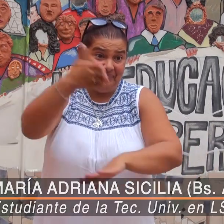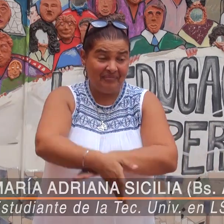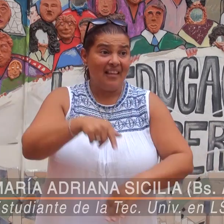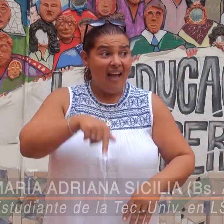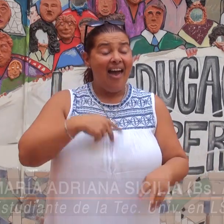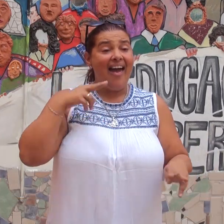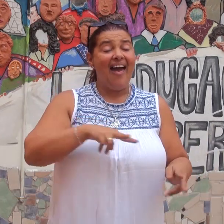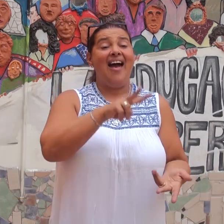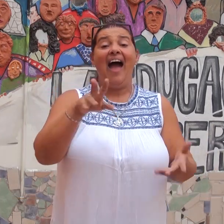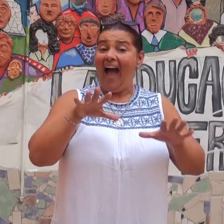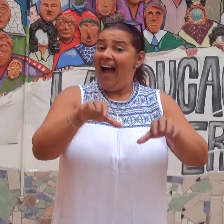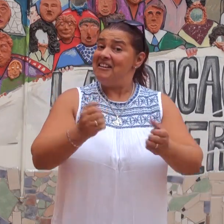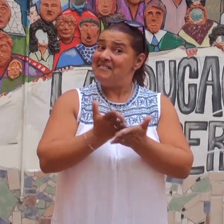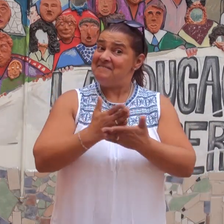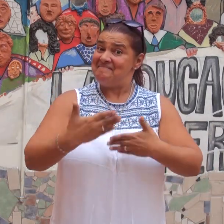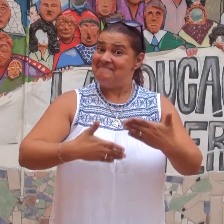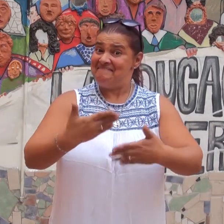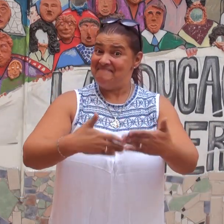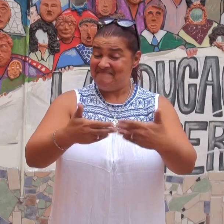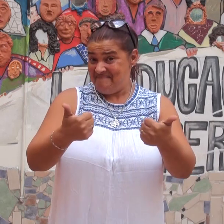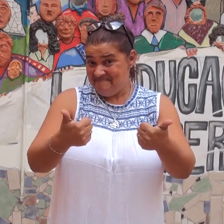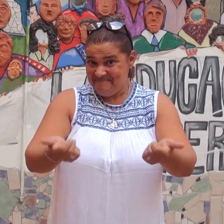tengo la posibilidad de continuar.